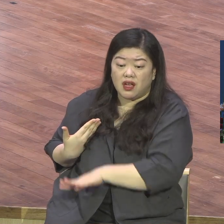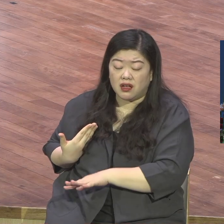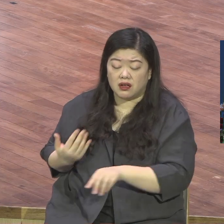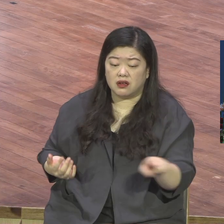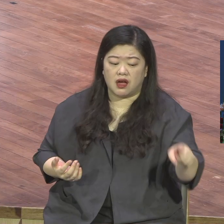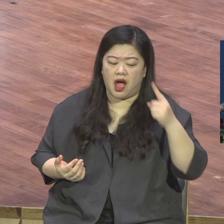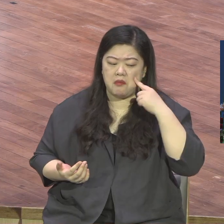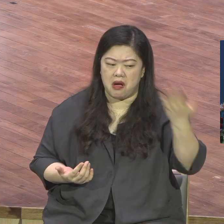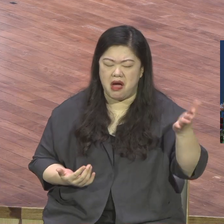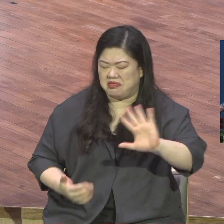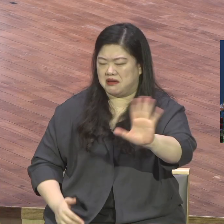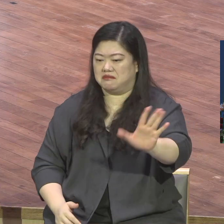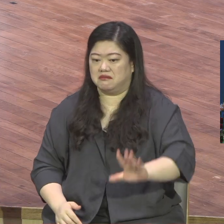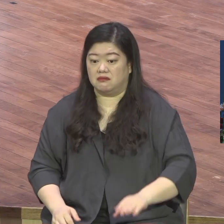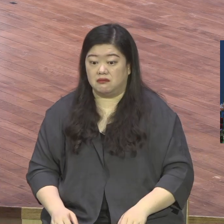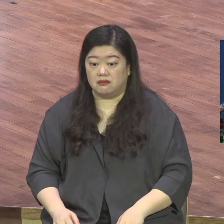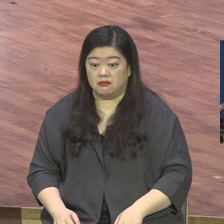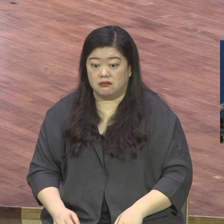크게 받았기 때문에.